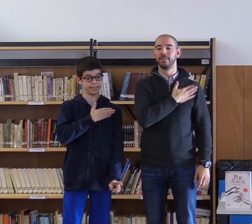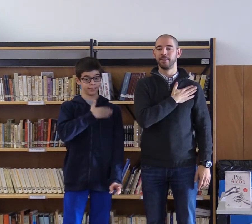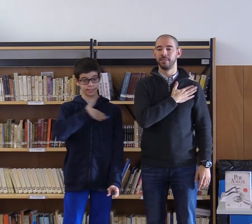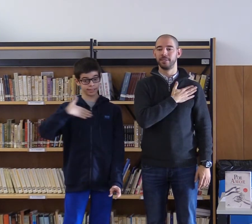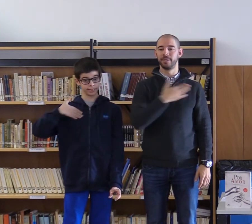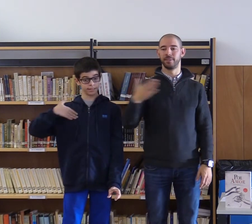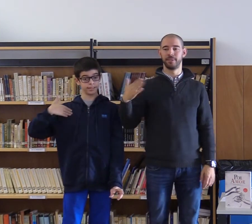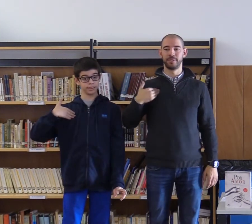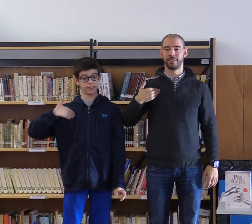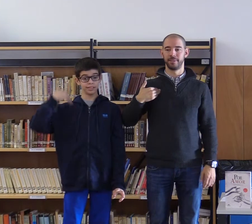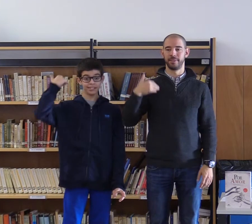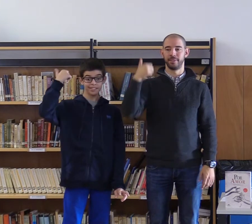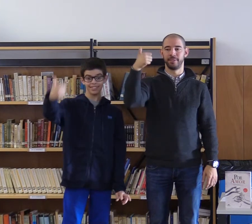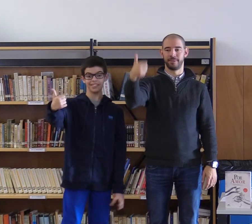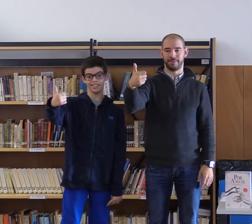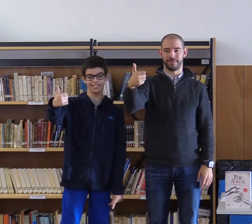E agora, tudo bem?